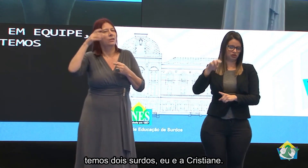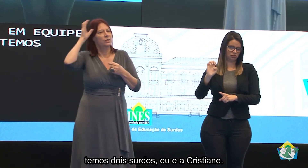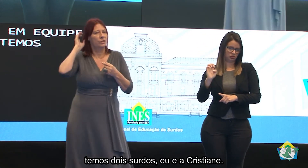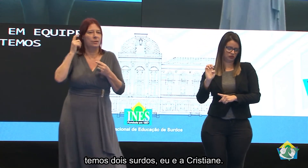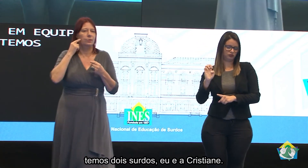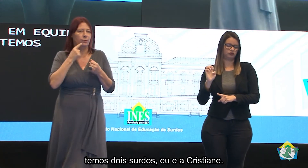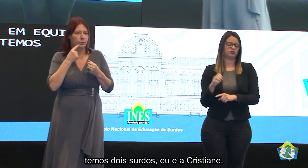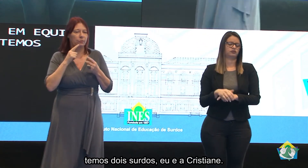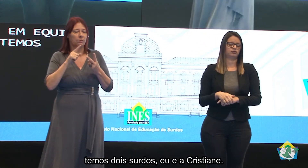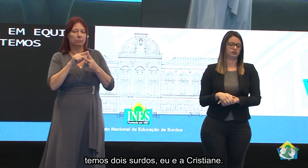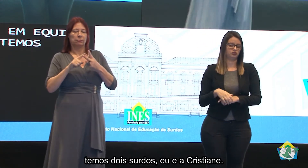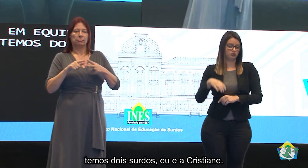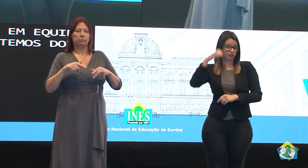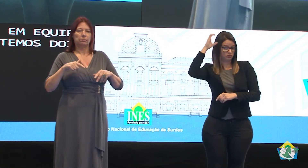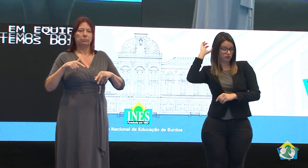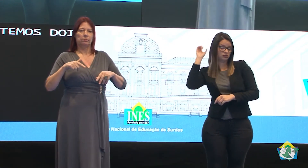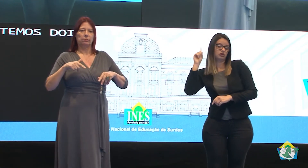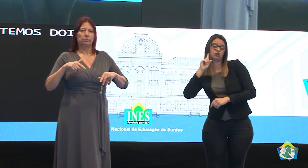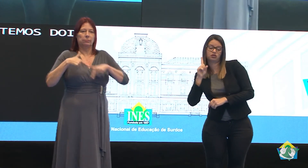e a Cristiane.